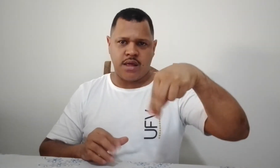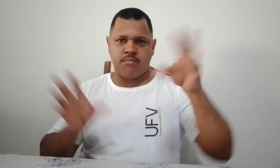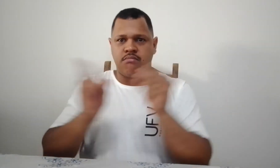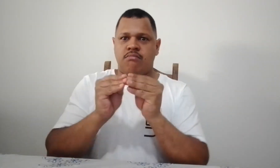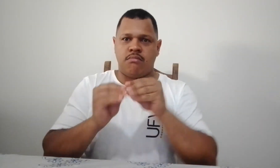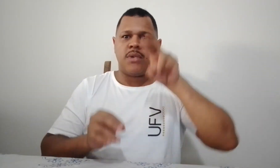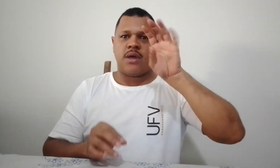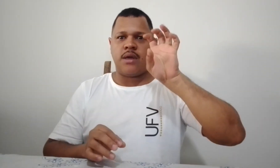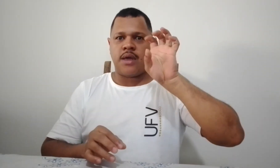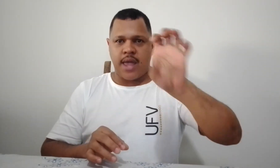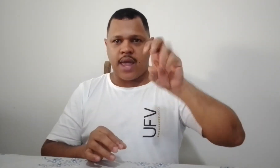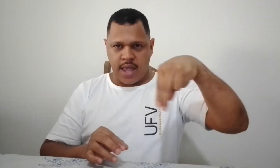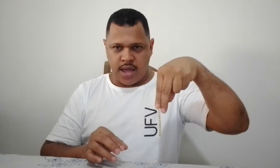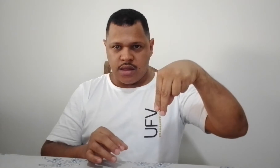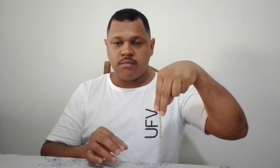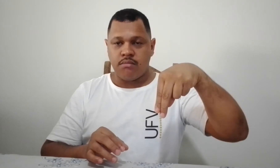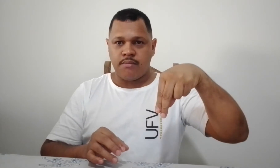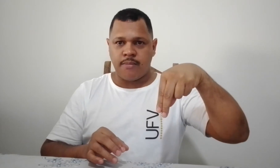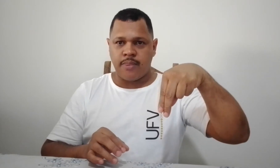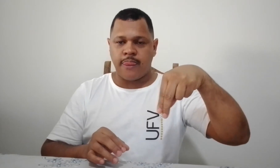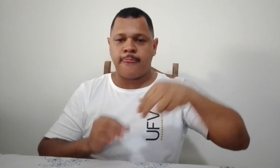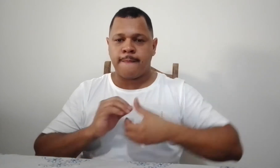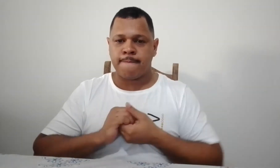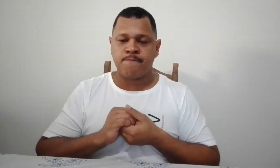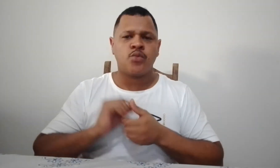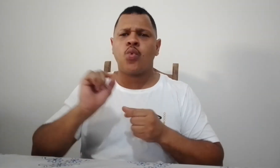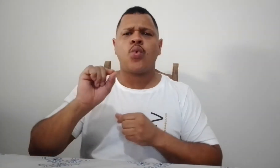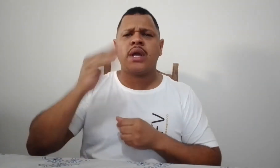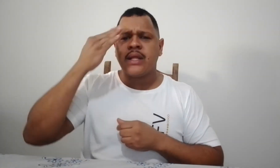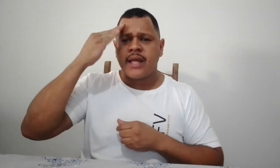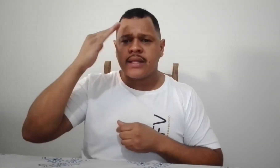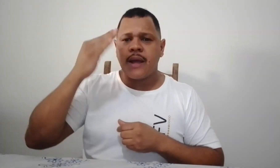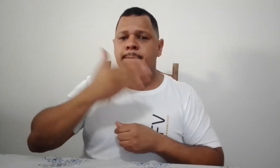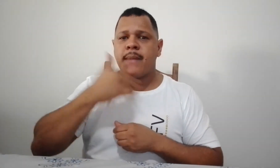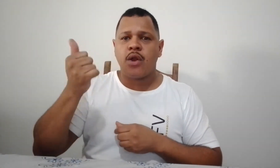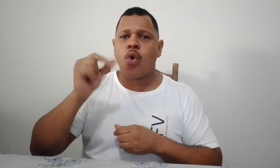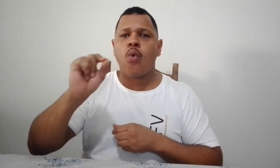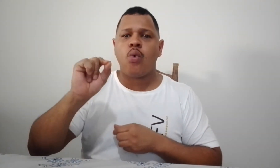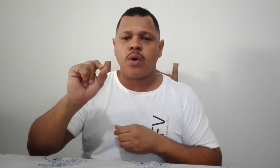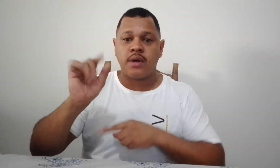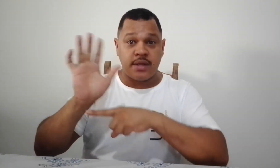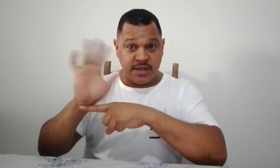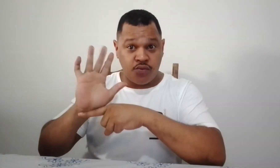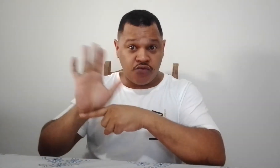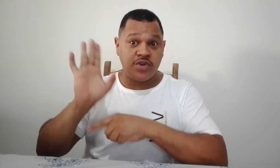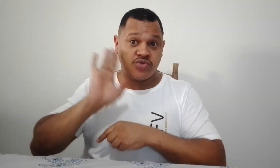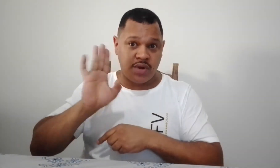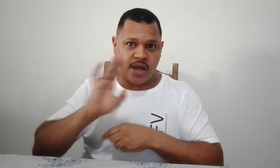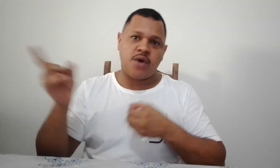Para entender melhor por que corrente alternada, vocês vão ficar com um vídeo bem legal e eu já volto com a